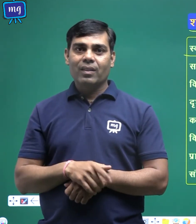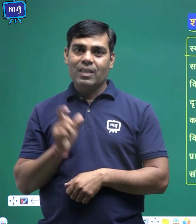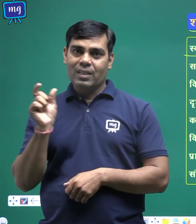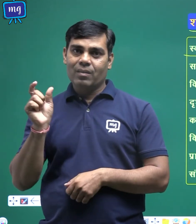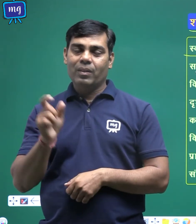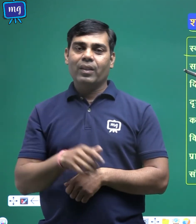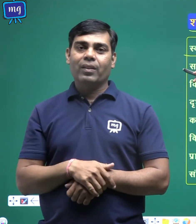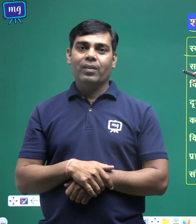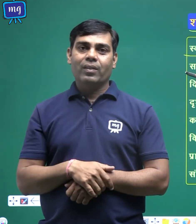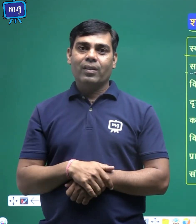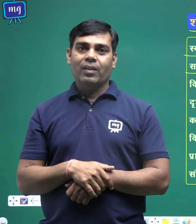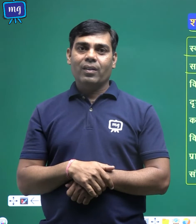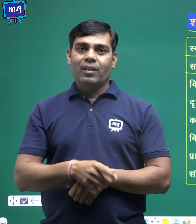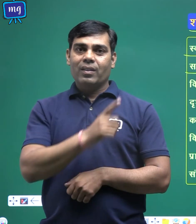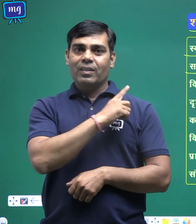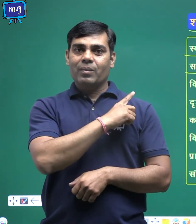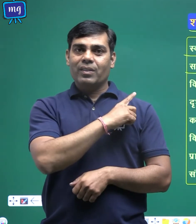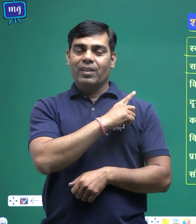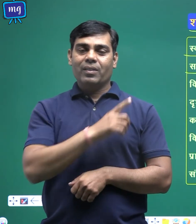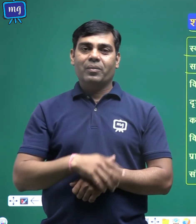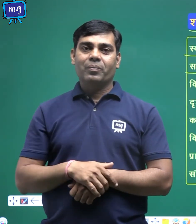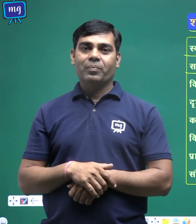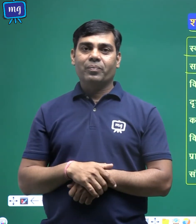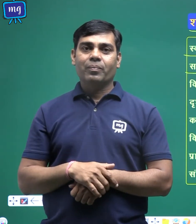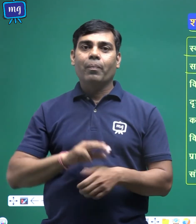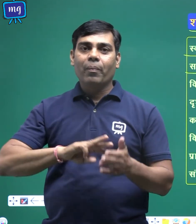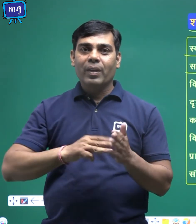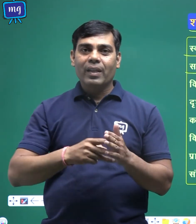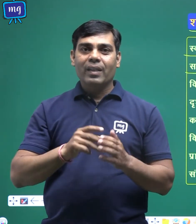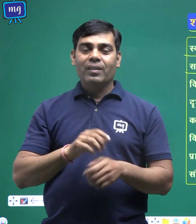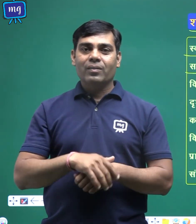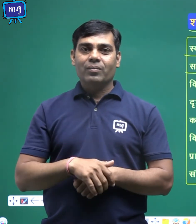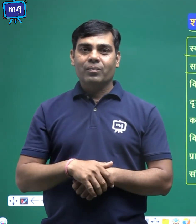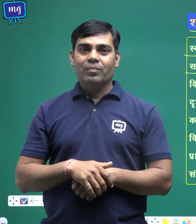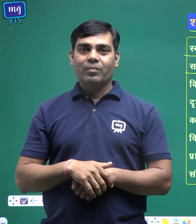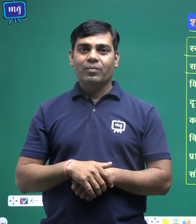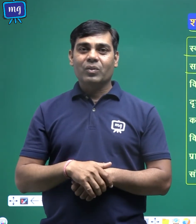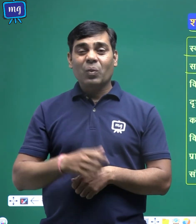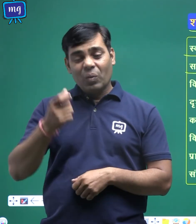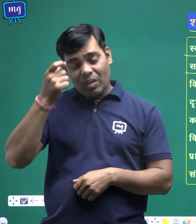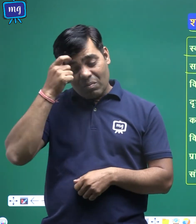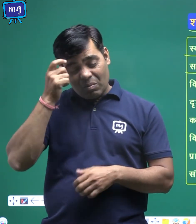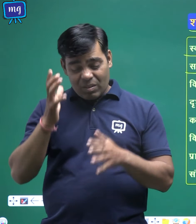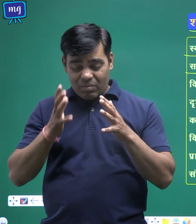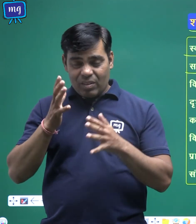शब्द है समस्या, अर्थ है उलझन,